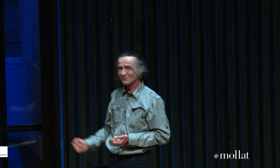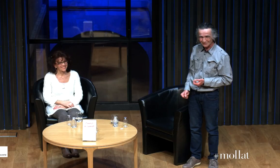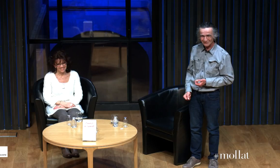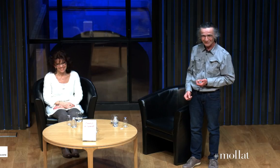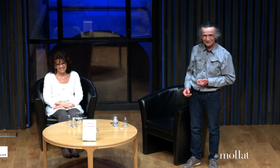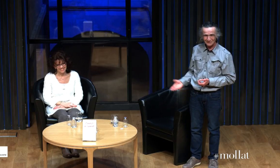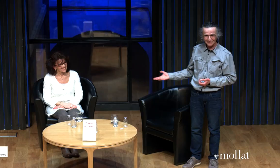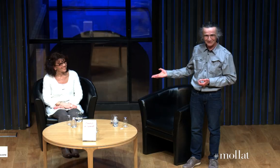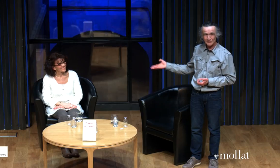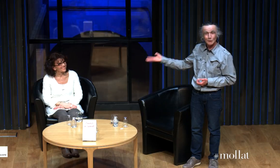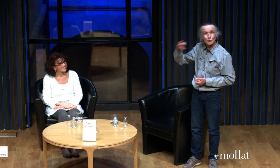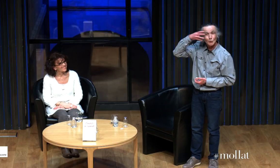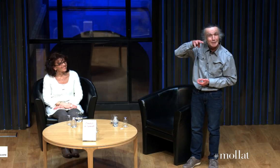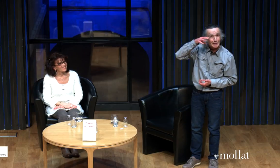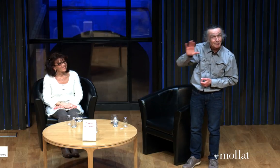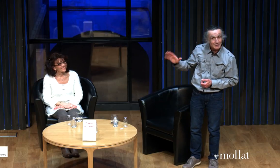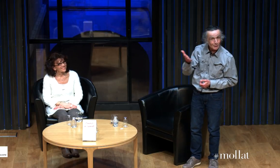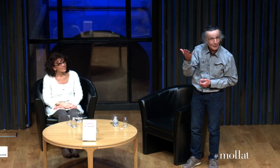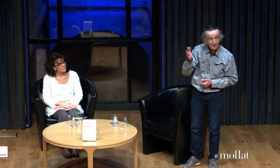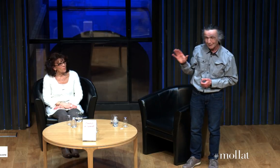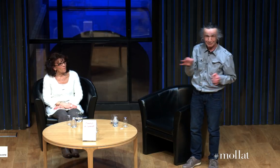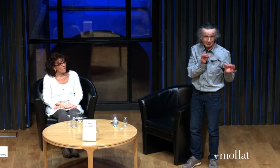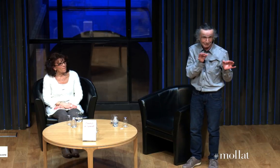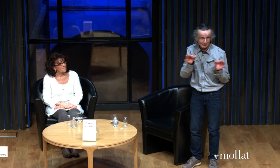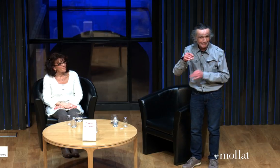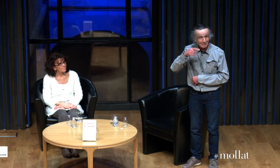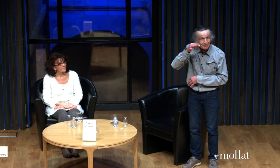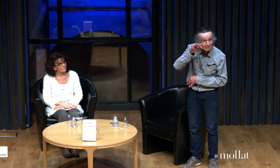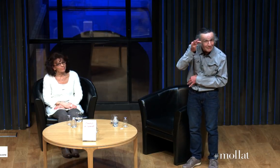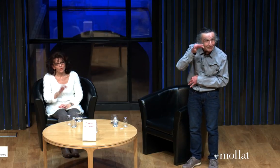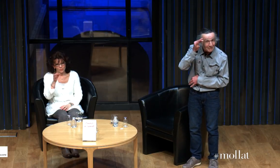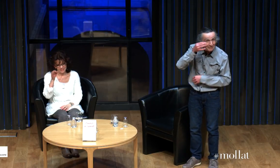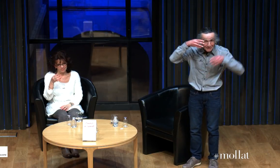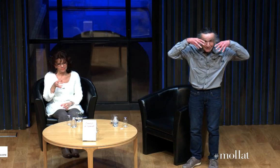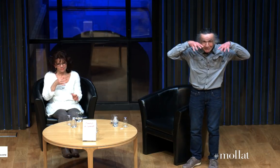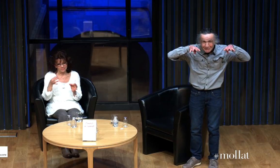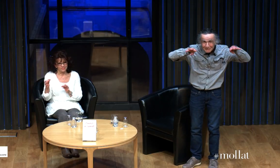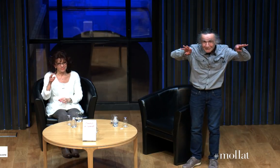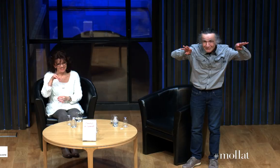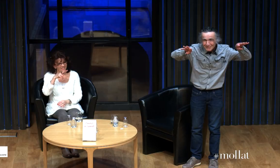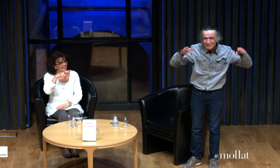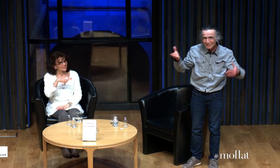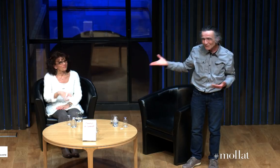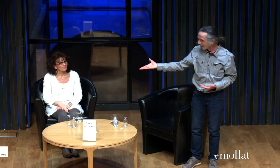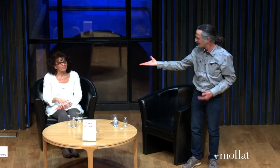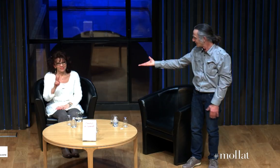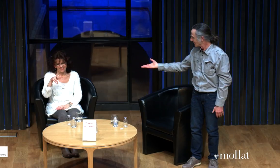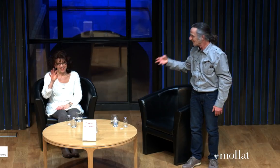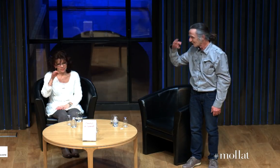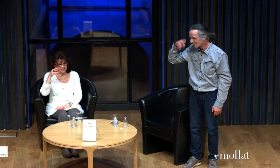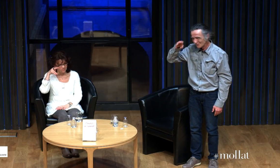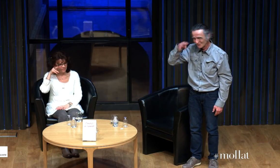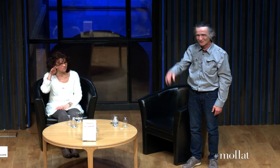Et moi, je me présente, je suis Janine. Et Janine, pourquoi ? À votre avis, parce que c'est vrai que grâce au maquillage, les longs